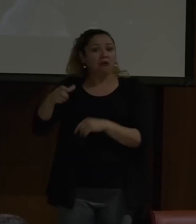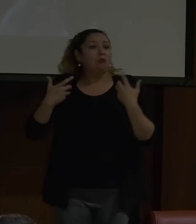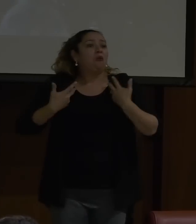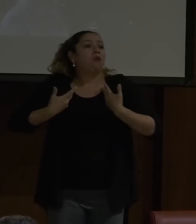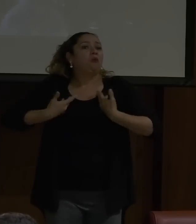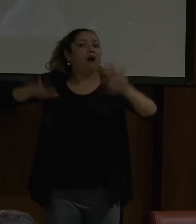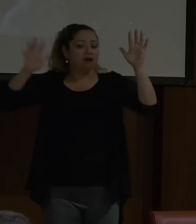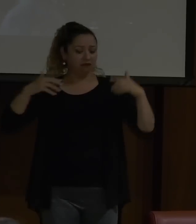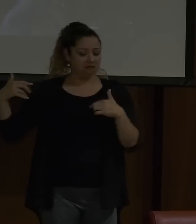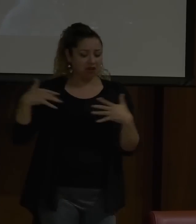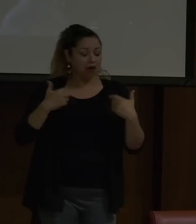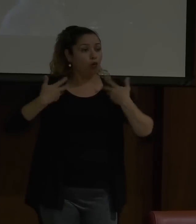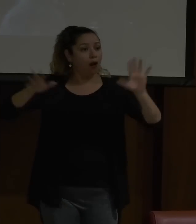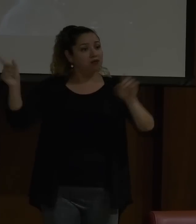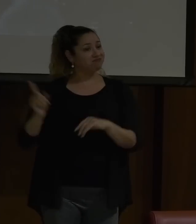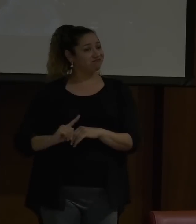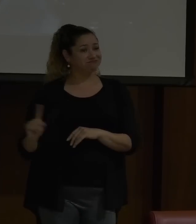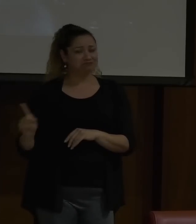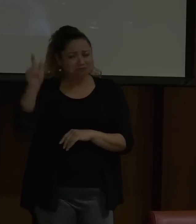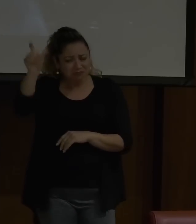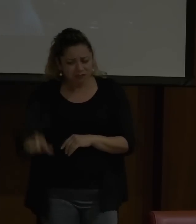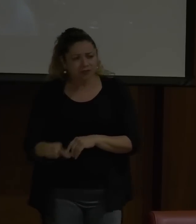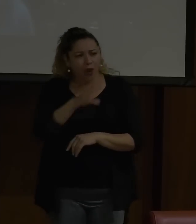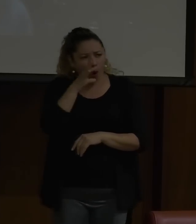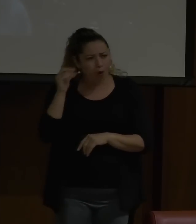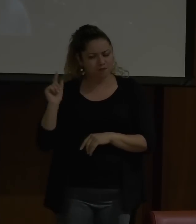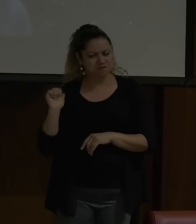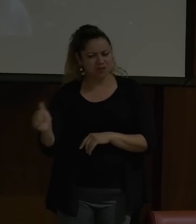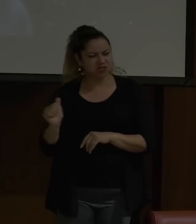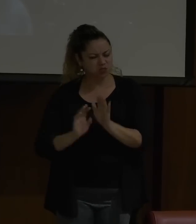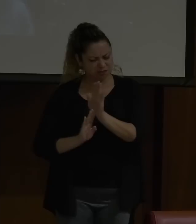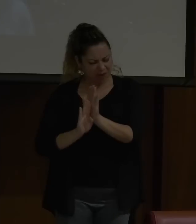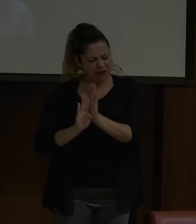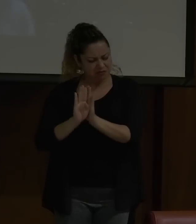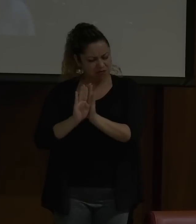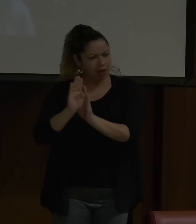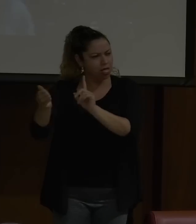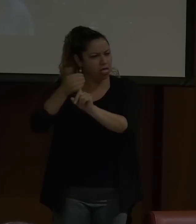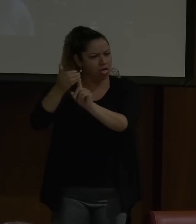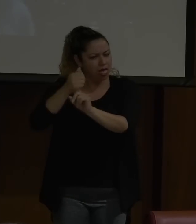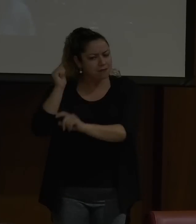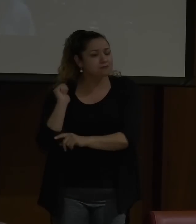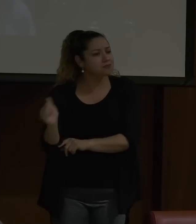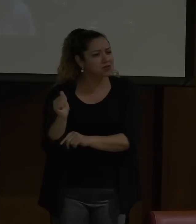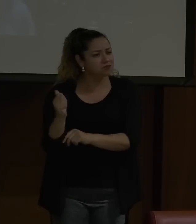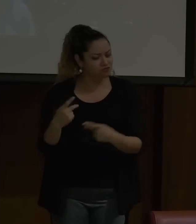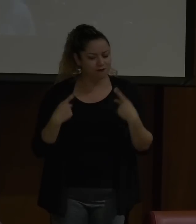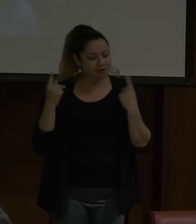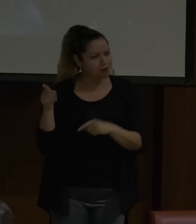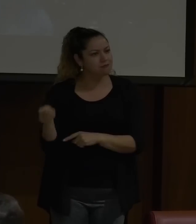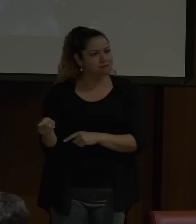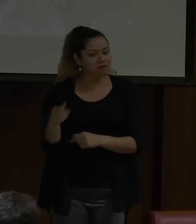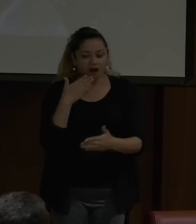de música vallenata, sino es la historia de un hombre que se superó a sí mismo, la historia de un hombre que superó su propio destino a partir